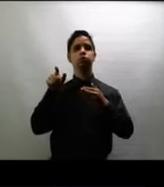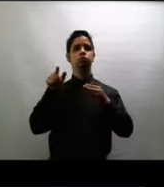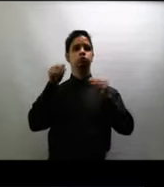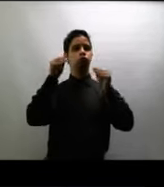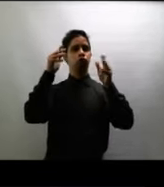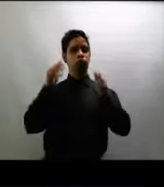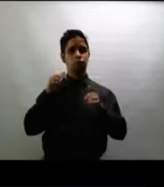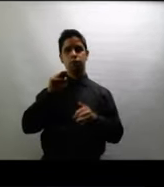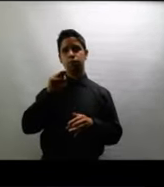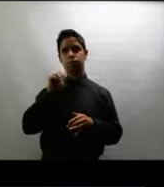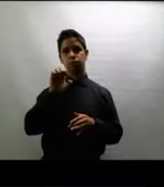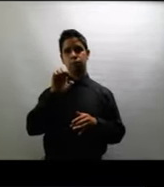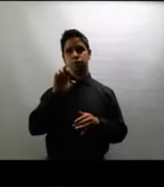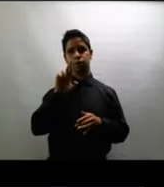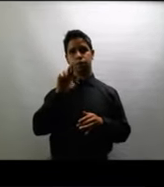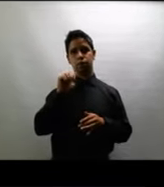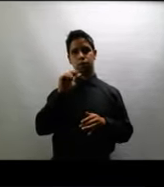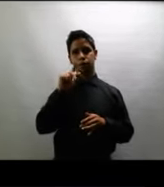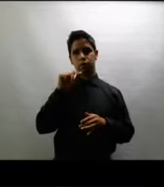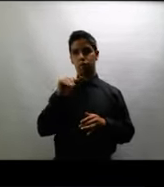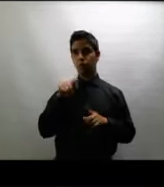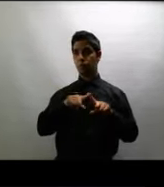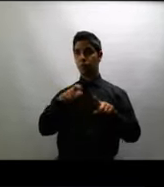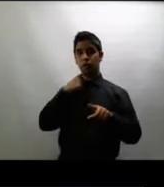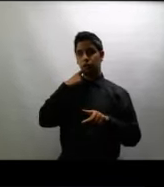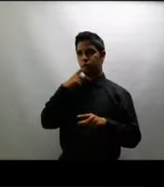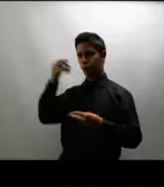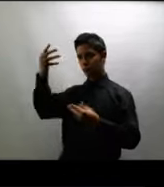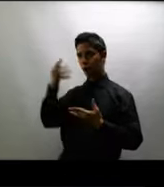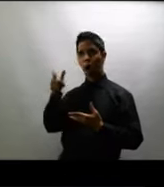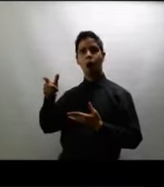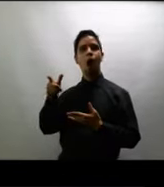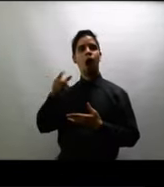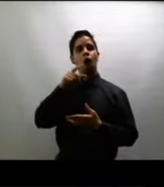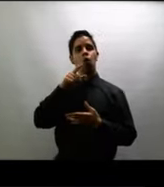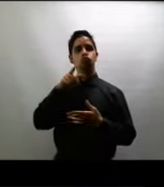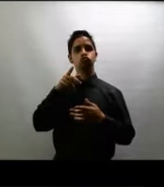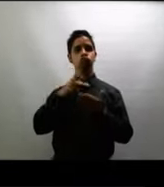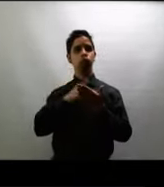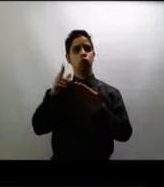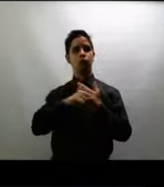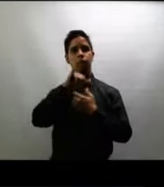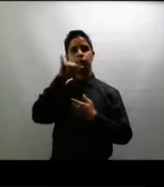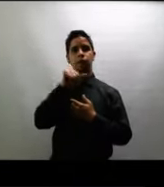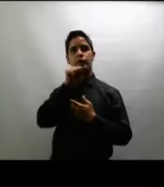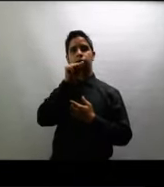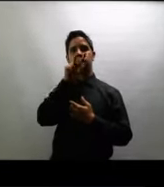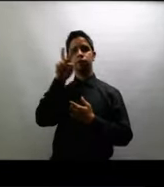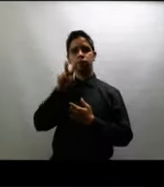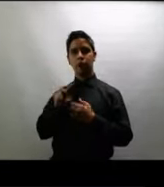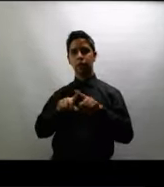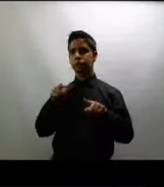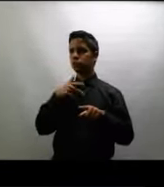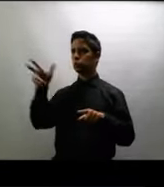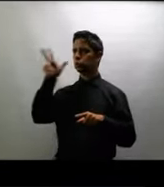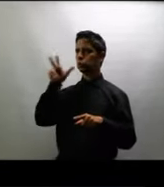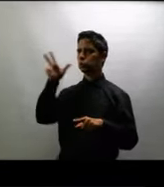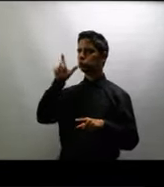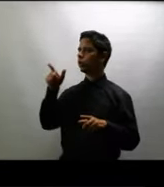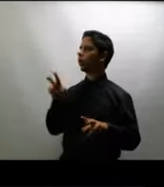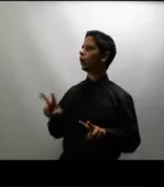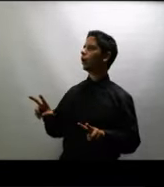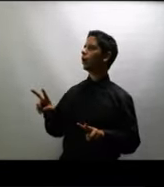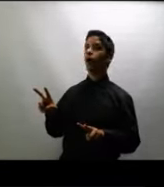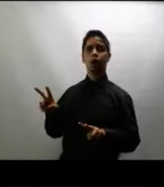me doy cuenta que hay un programa de jazz que abrieron en el 98. Ajá. Y un día voy pasando y escucho este grupo de jazz y dije,